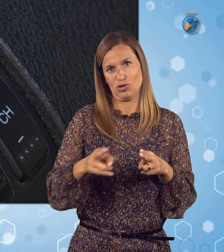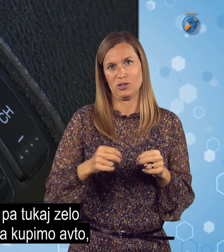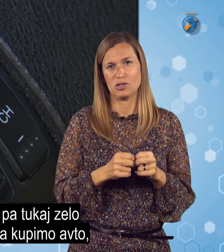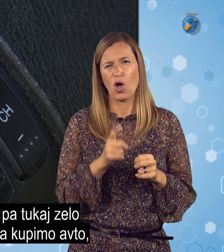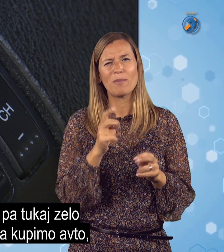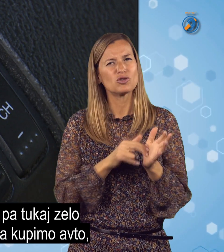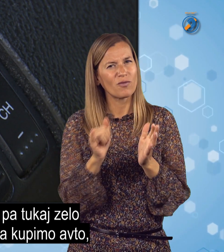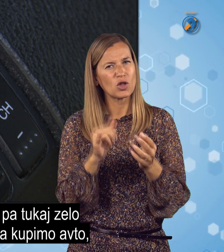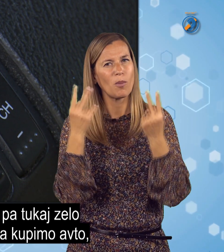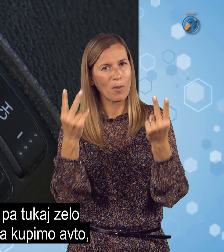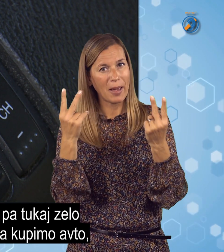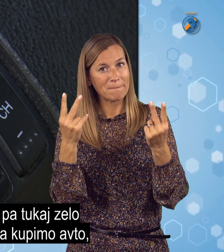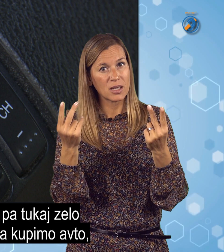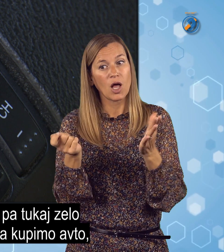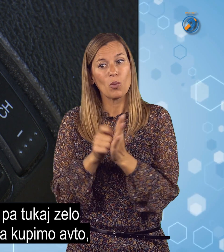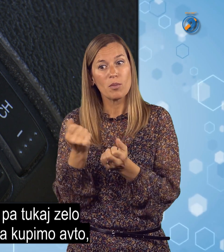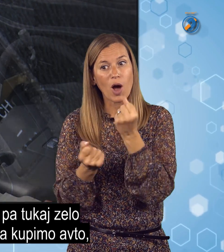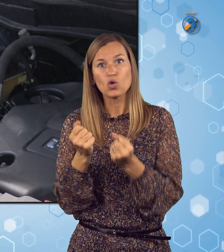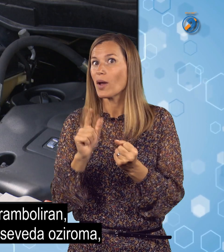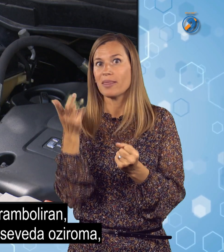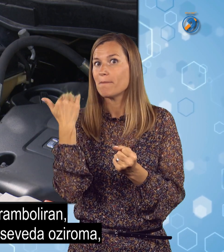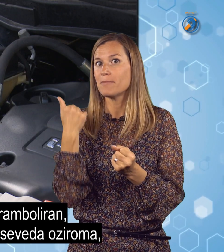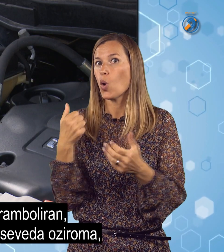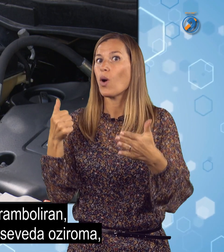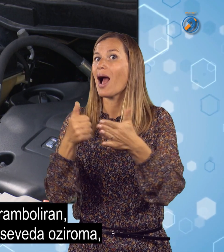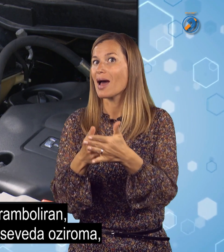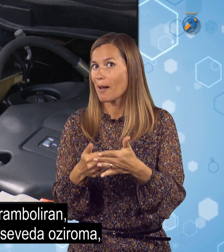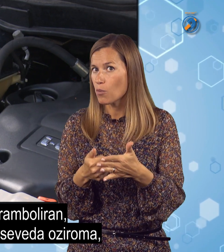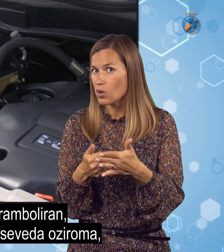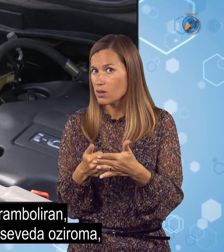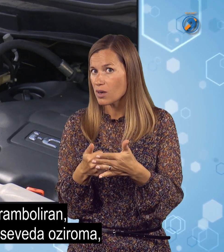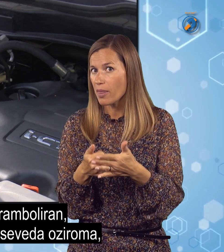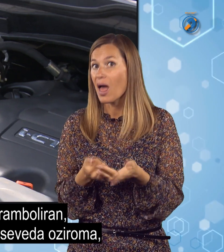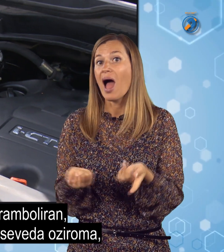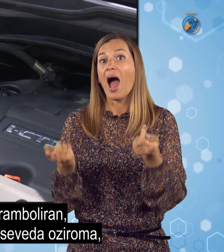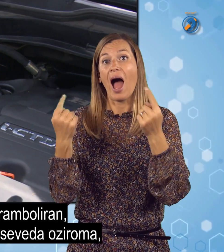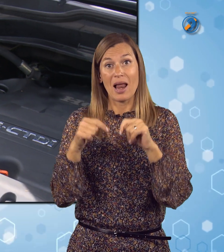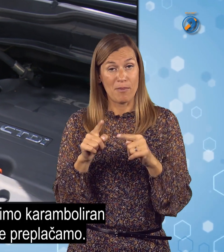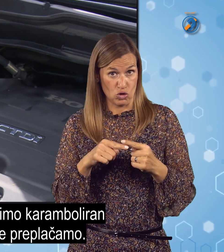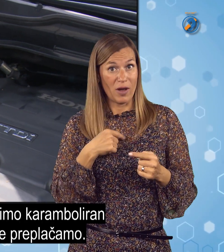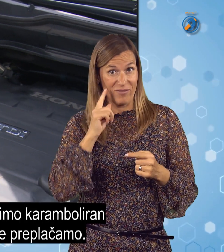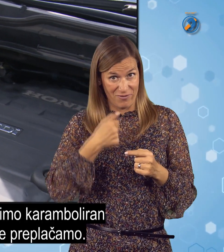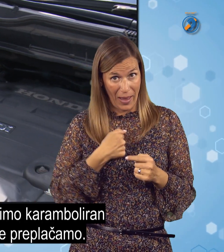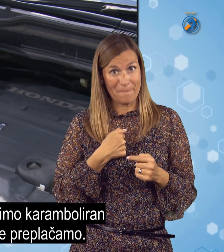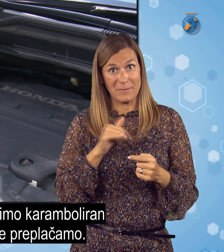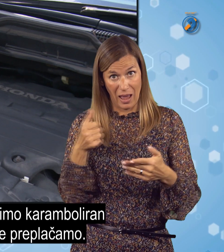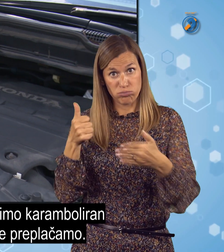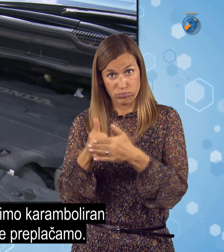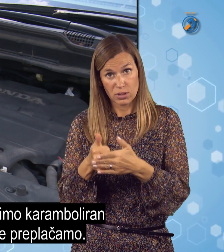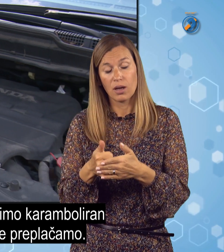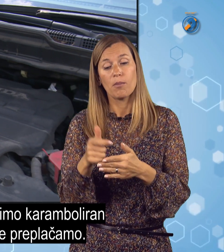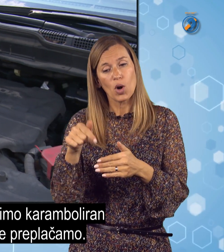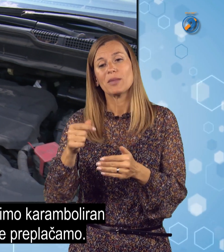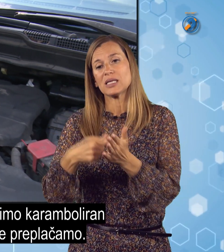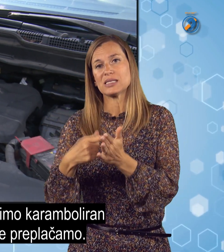Še vedno je pa tukaj zelo pomembno, da kupimo nek avto, ki ni bil karamboliran, če je le možno seveda, oziroma če zavestno kupimo nek